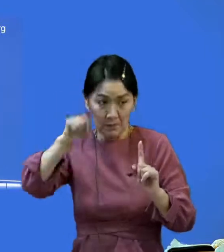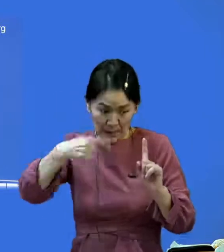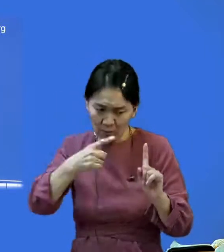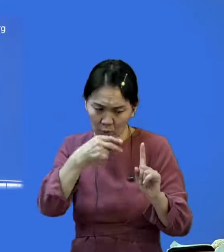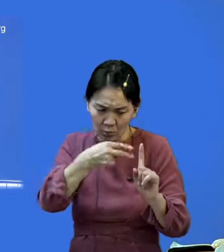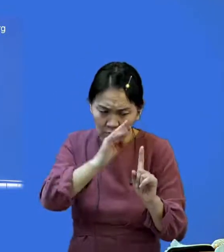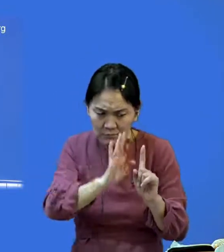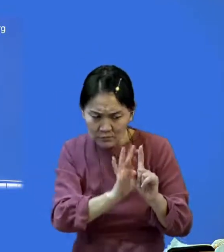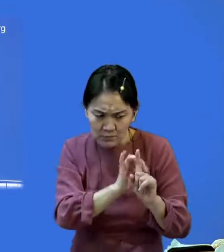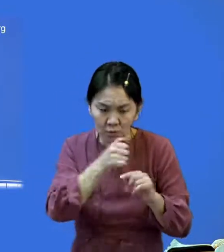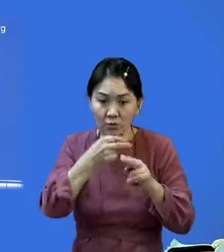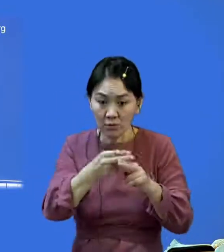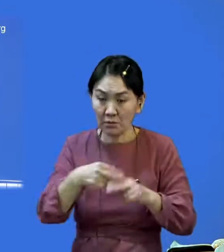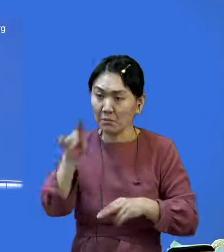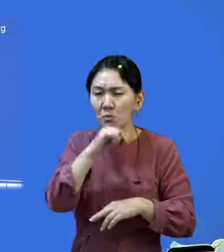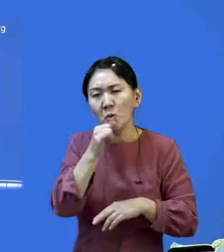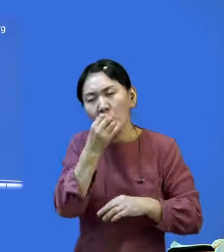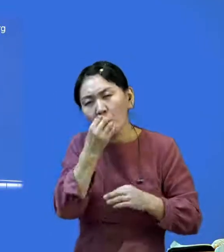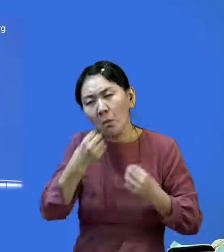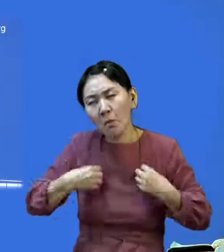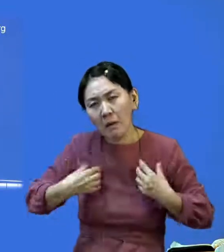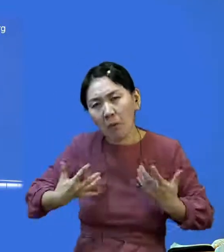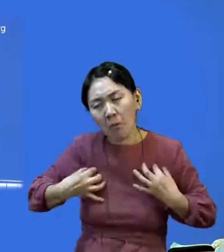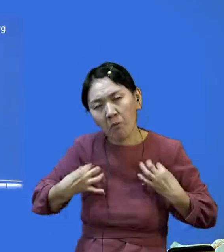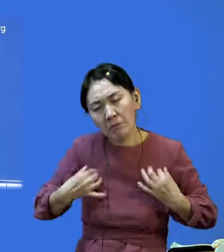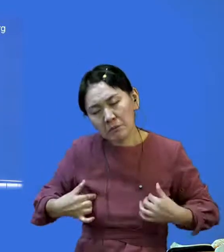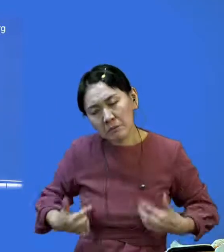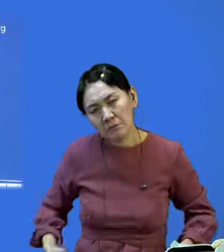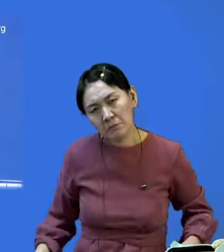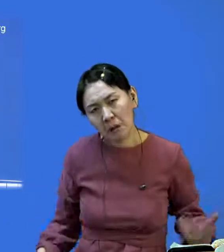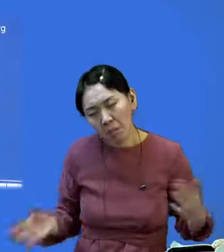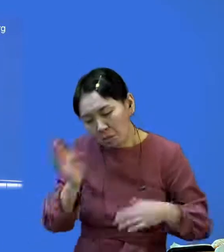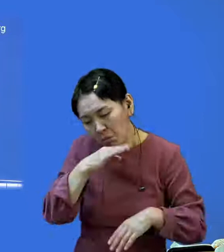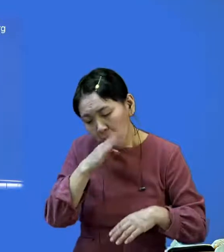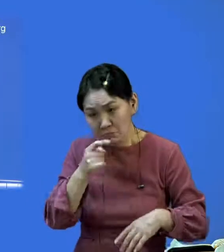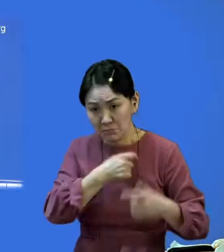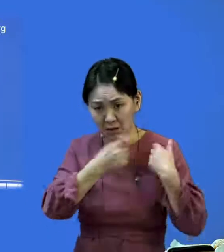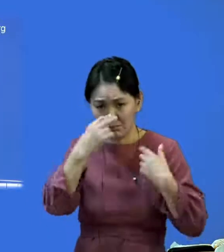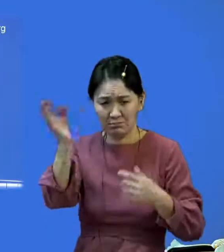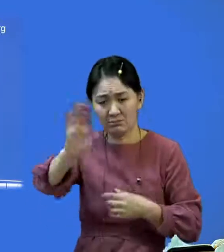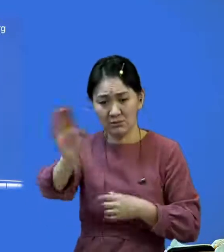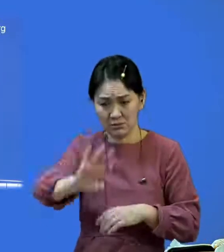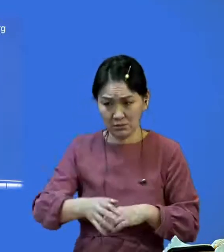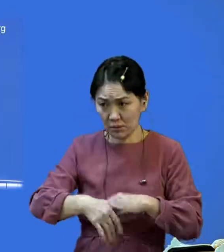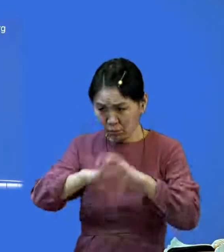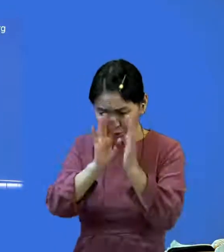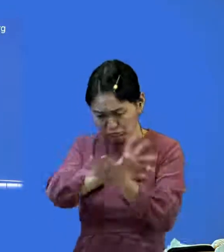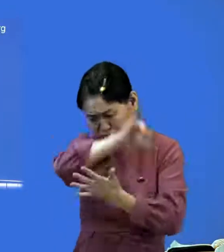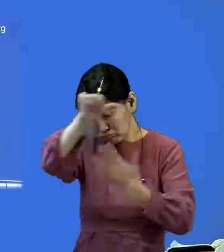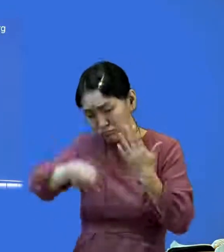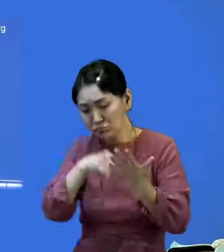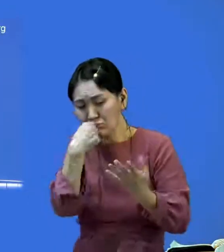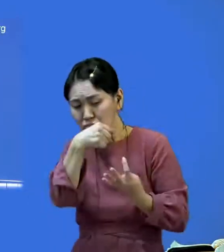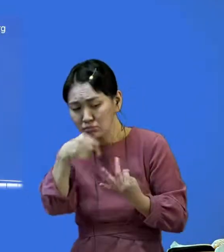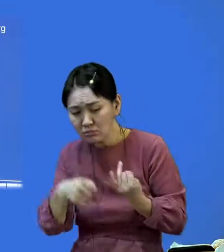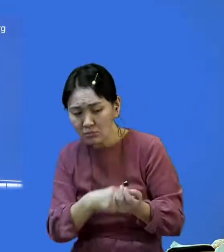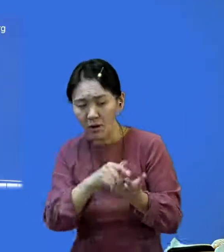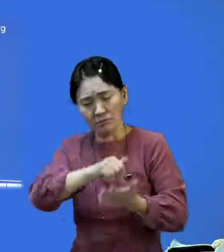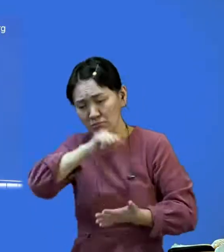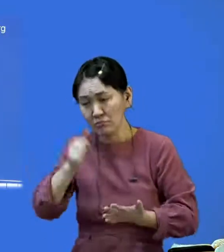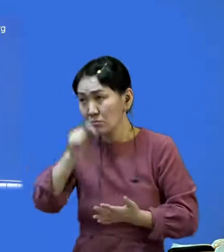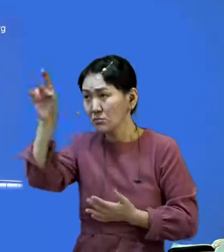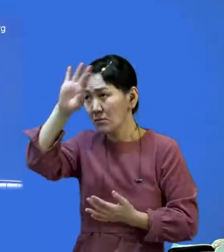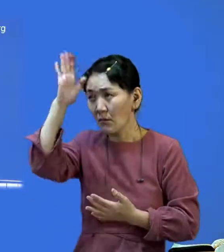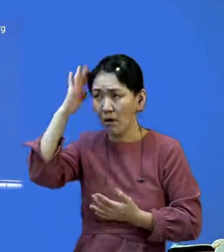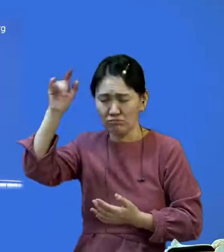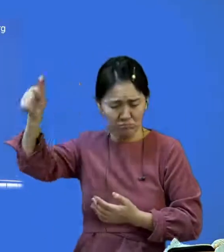Тийм учраас юу идэглээ, юу уухилээ, юу өмсгүүлээ гэж санаа бүү зов. Энэ бүх зүйл та нарт хэрэгтэй гэдэг Тэнгэрлэг эцэг чинь